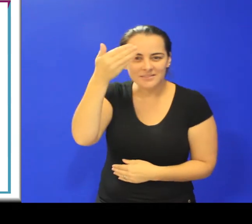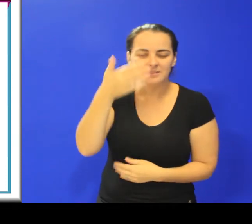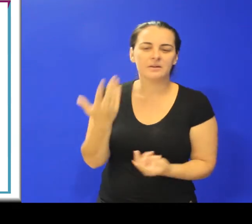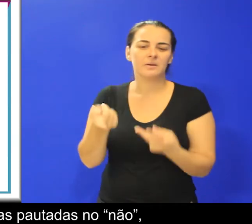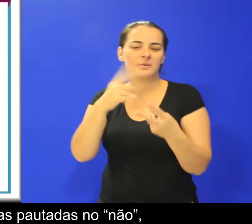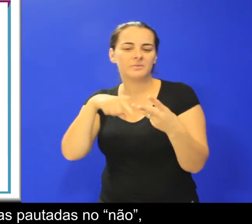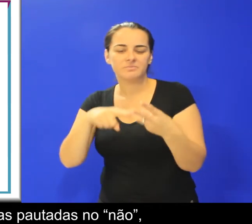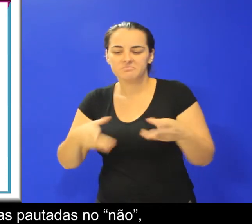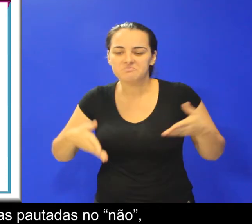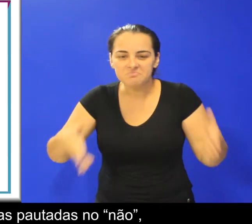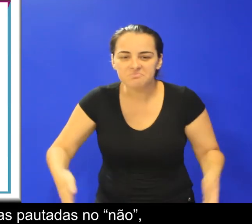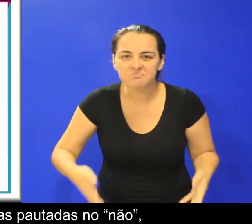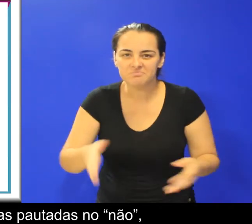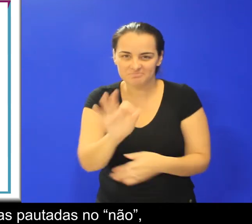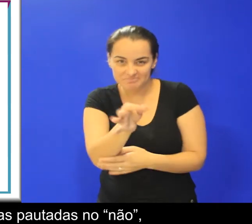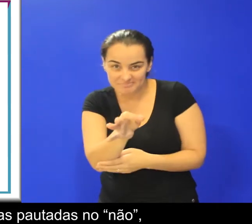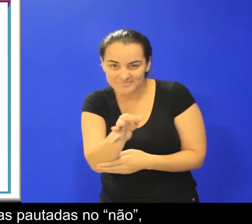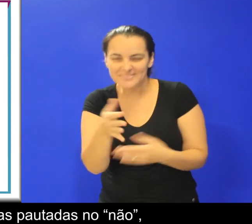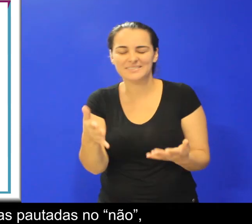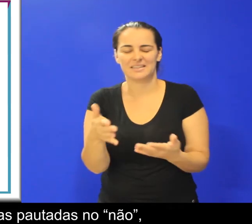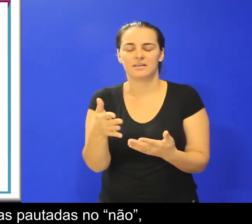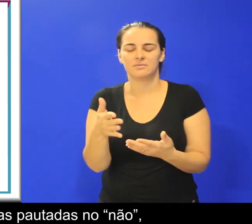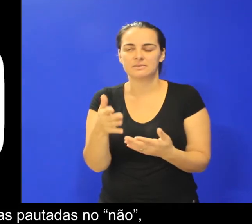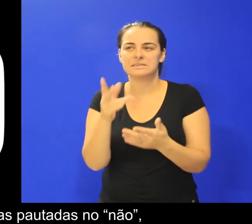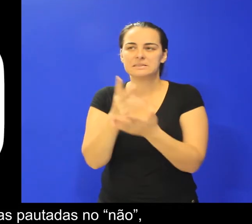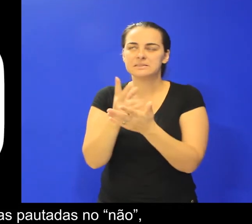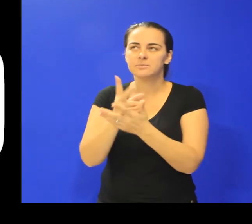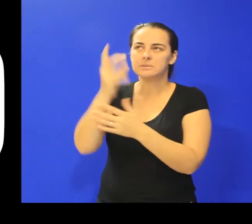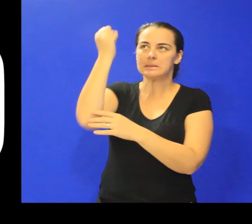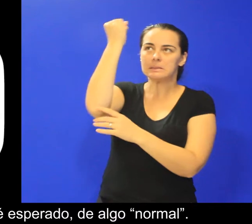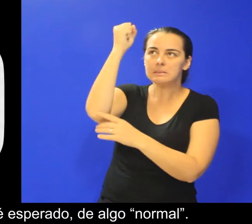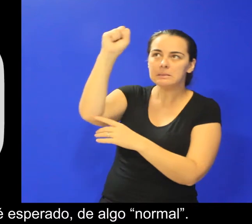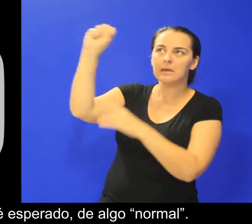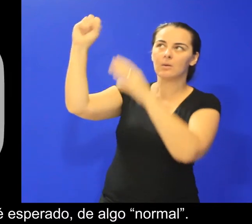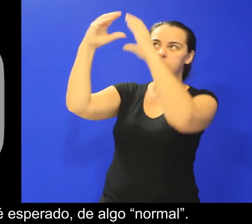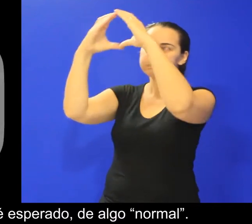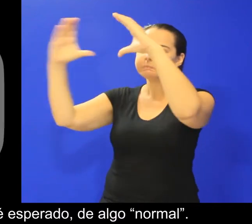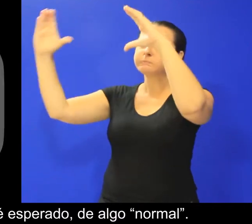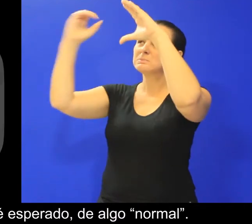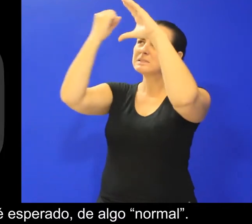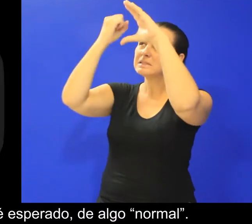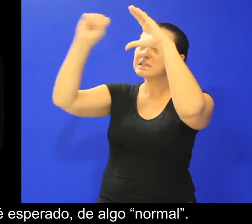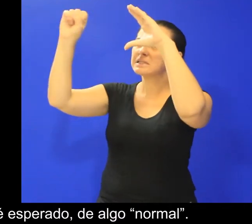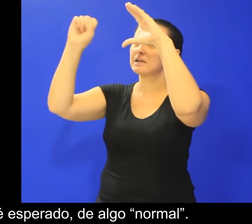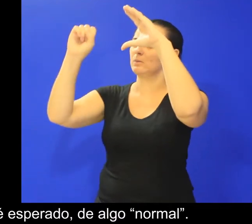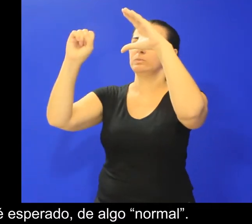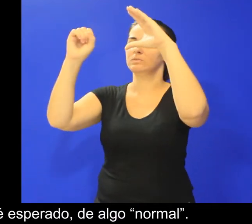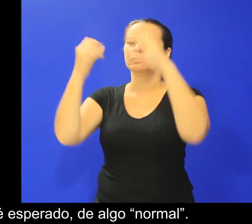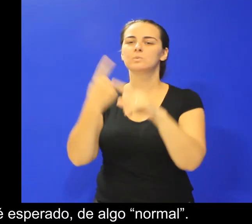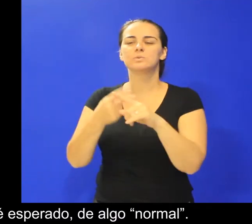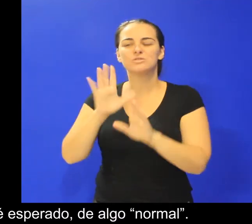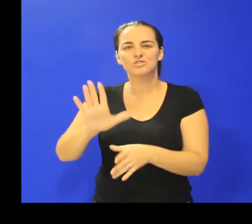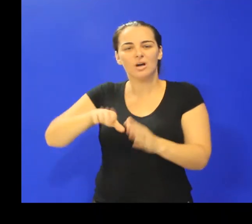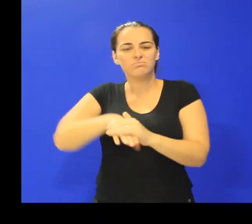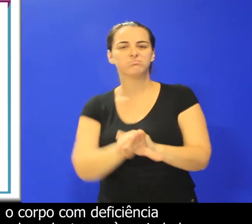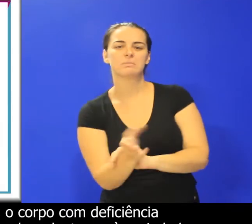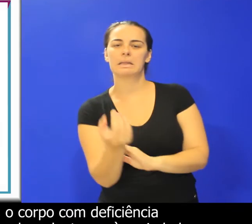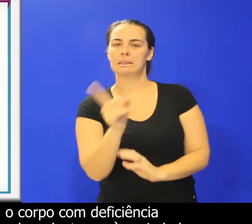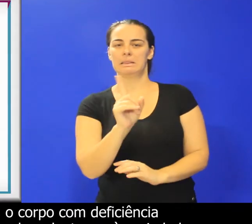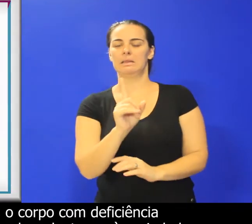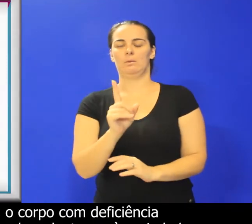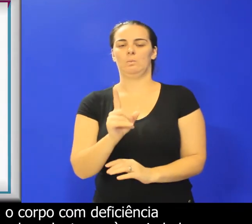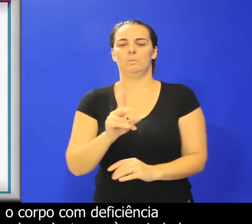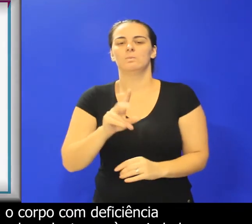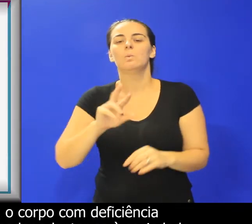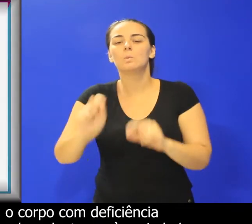tema. Perceba, são ideias pautadas no não, na ausência de algo que é esperado, de algo normal.